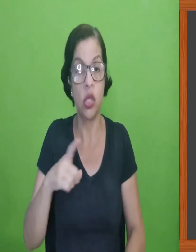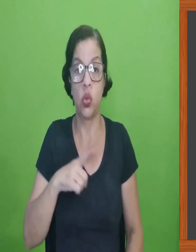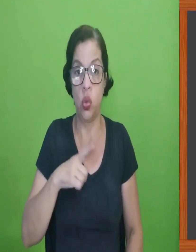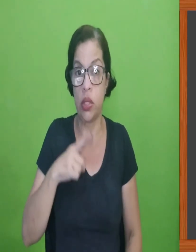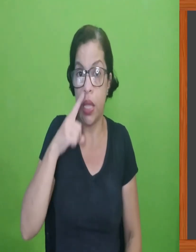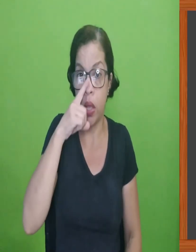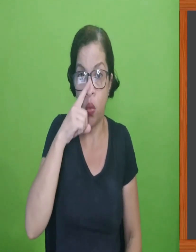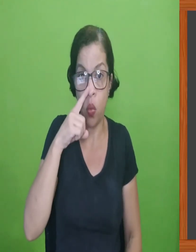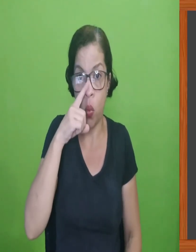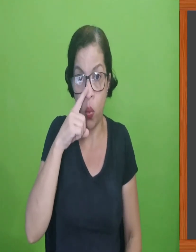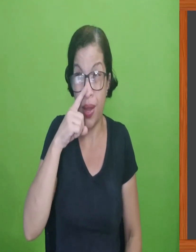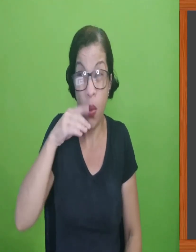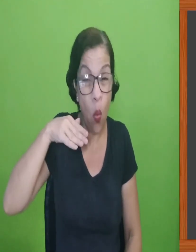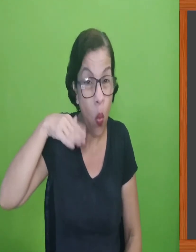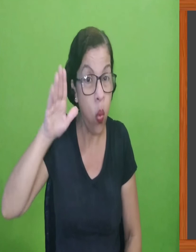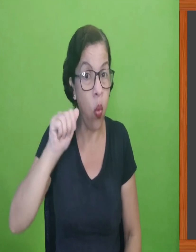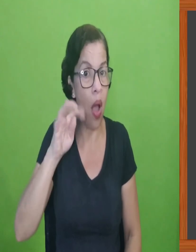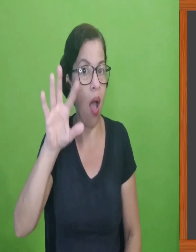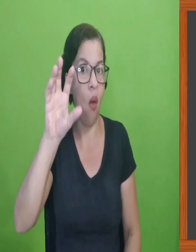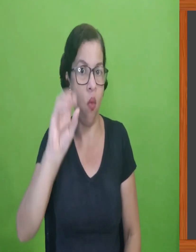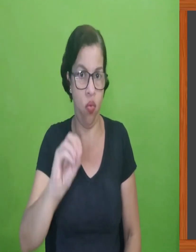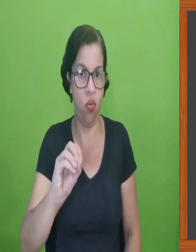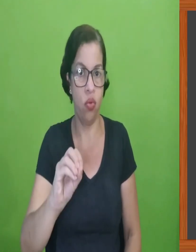risco cardiovascular muito alto.